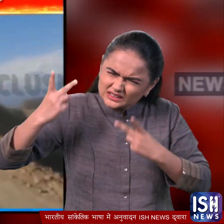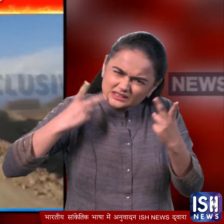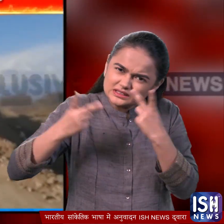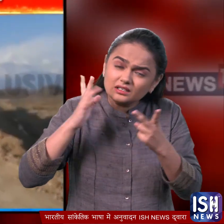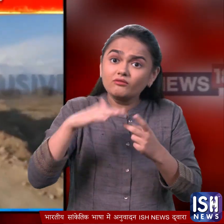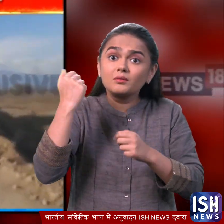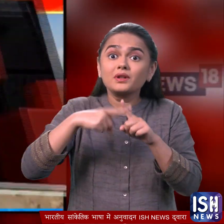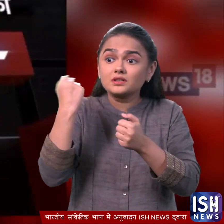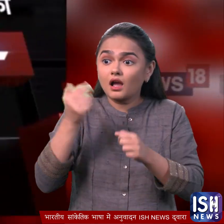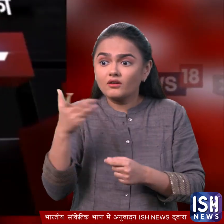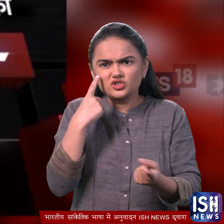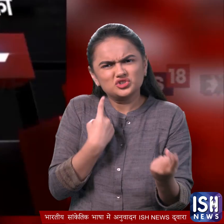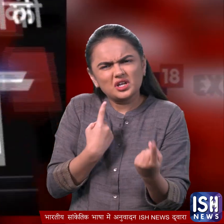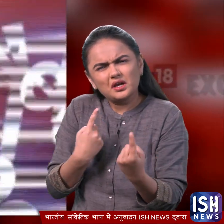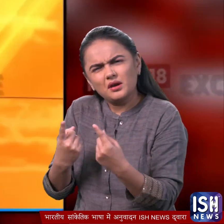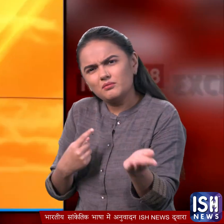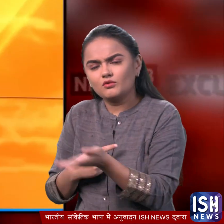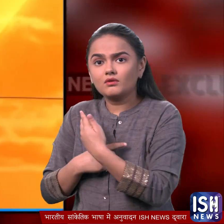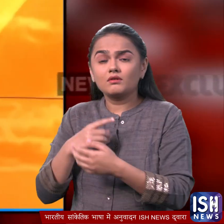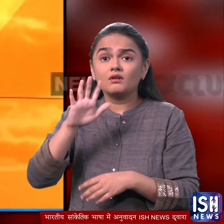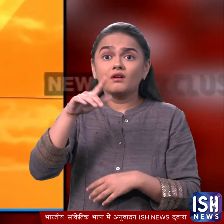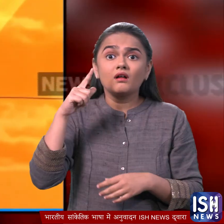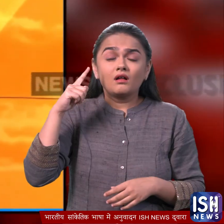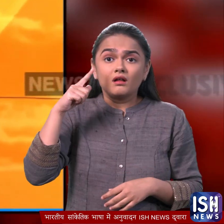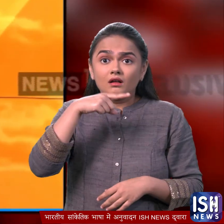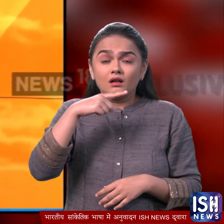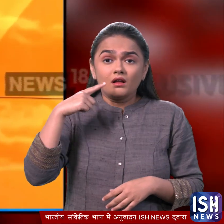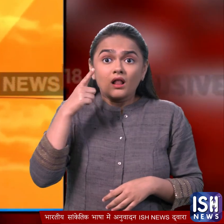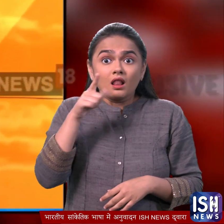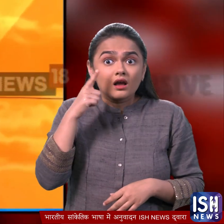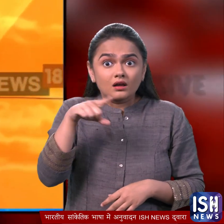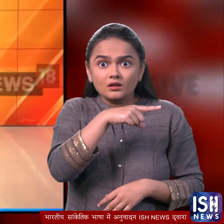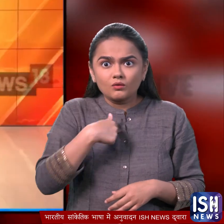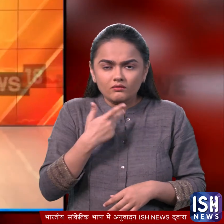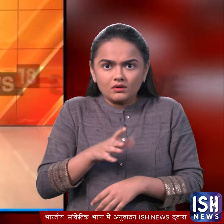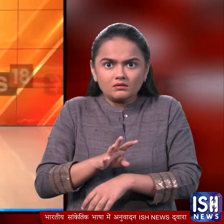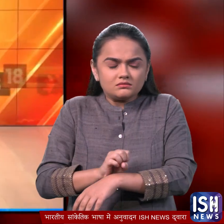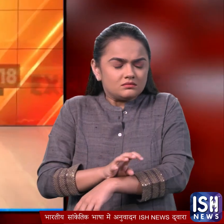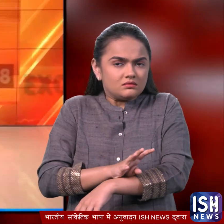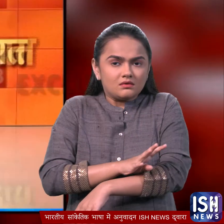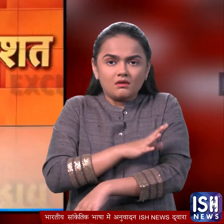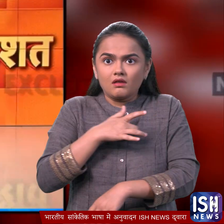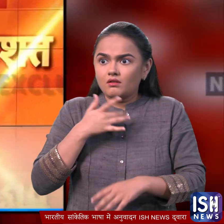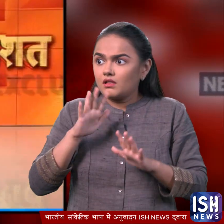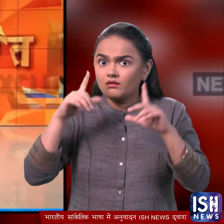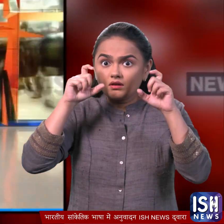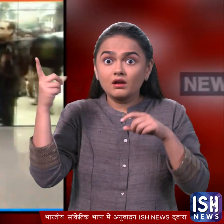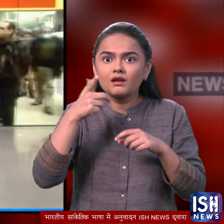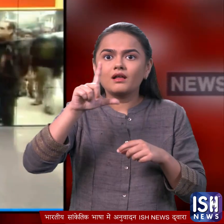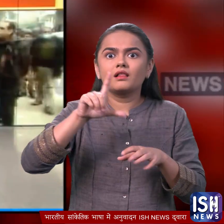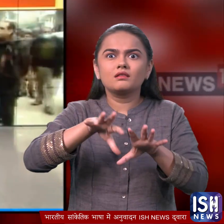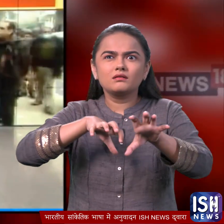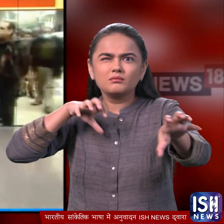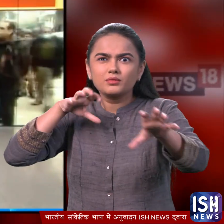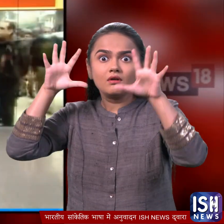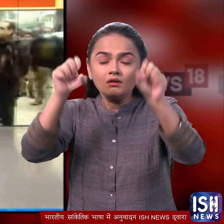वहां से गुजरने वाली गाड़ियों की भी तलाशी ली। लखनऊ से रोंगटे खड़े कर देने वाली तस्वीरें सामने आई। वहां लोगों के लिए दहशत बना एक तेंदुआ पकड़